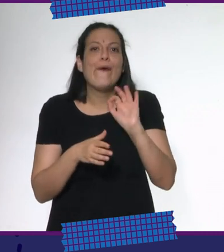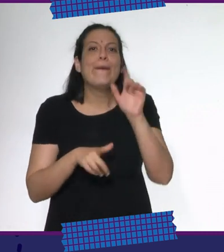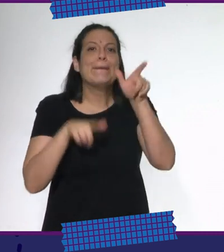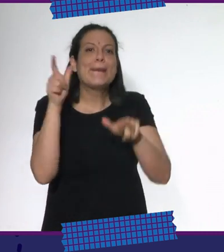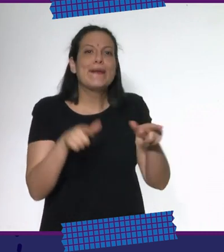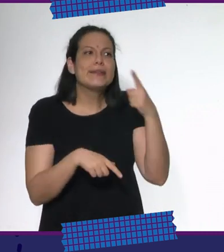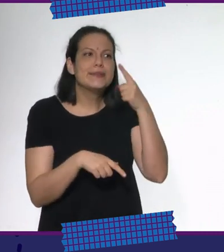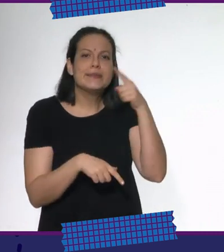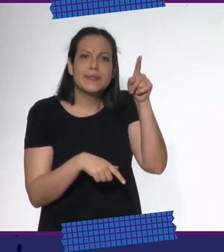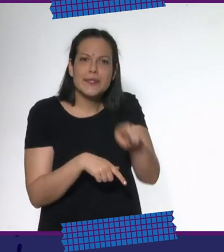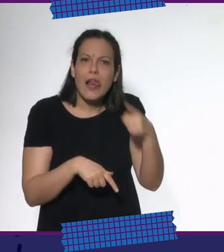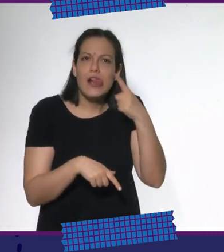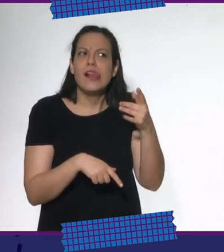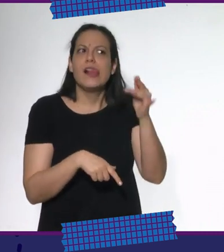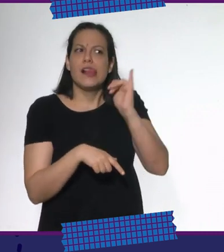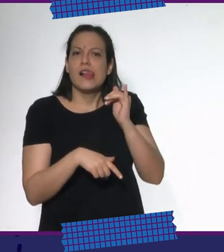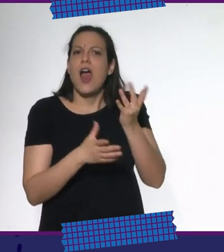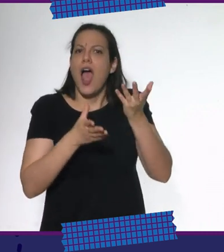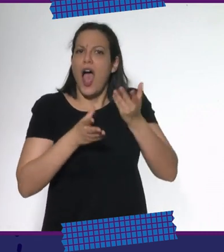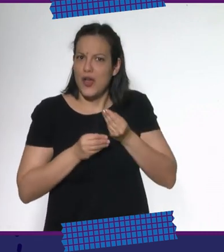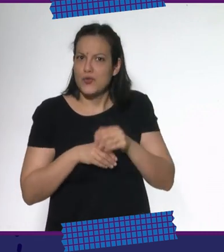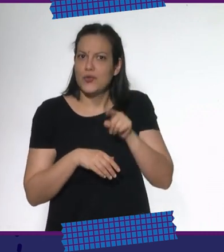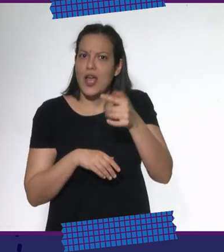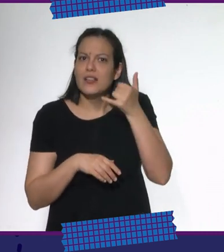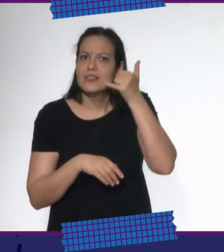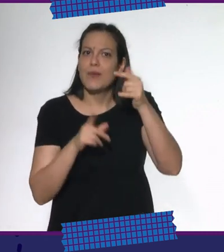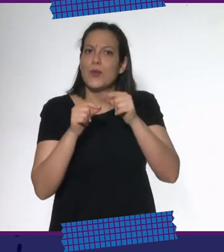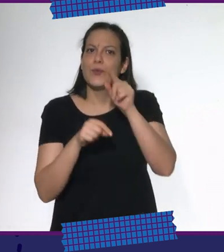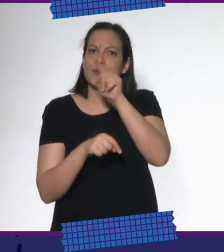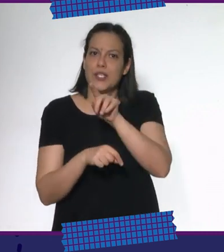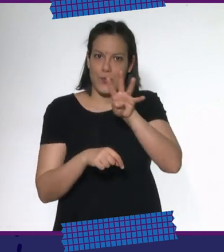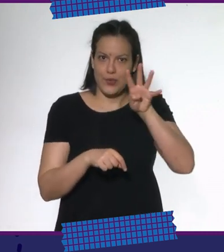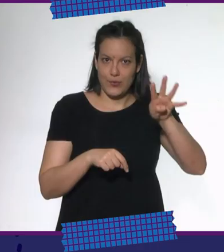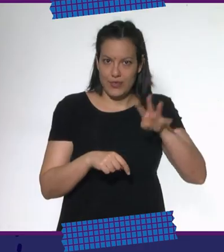conoces, pedí ayuda. Llamá al 144.